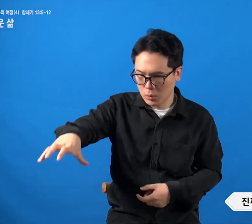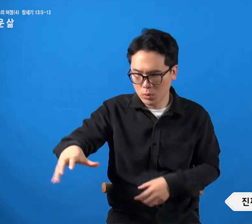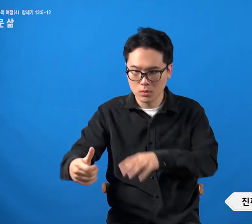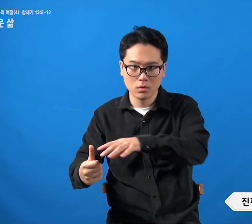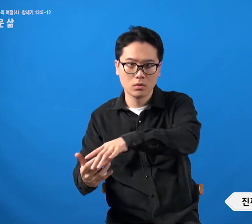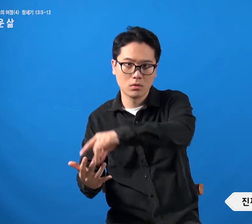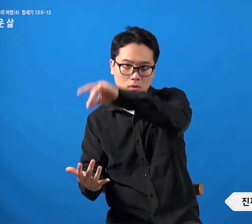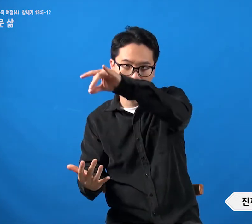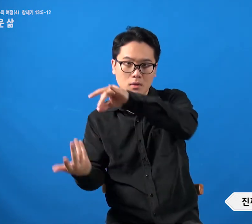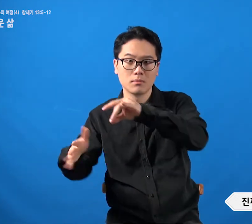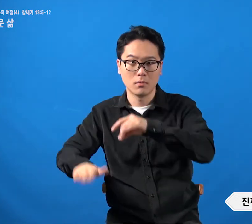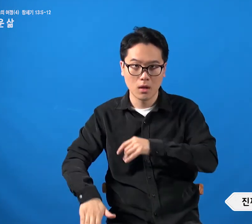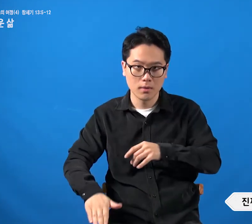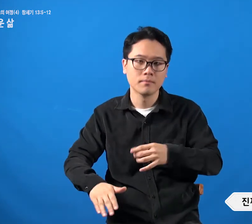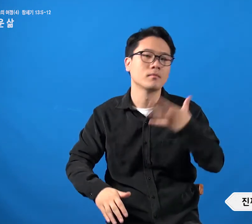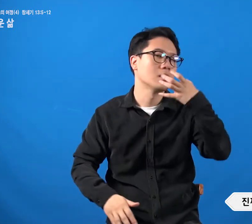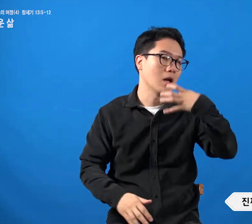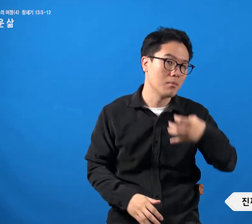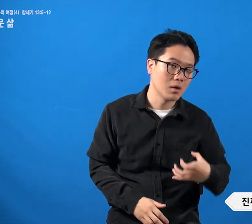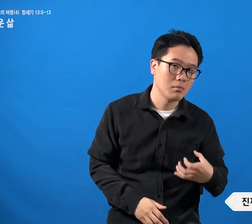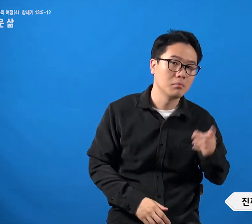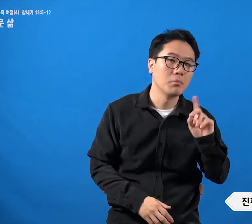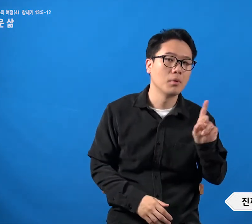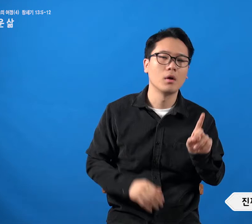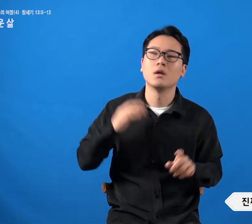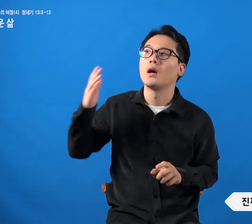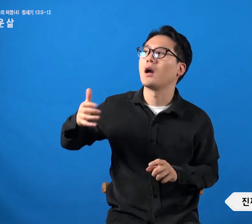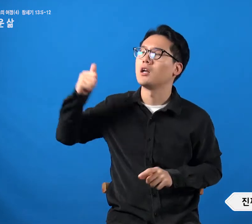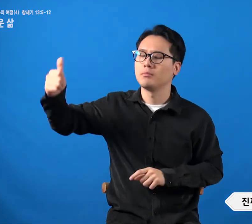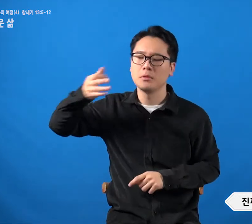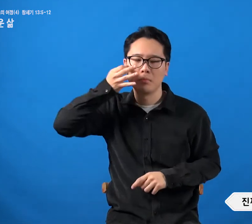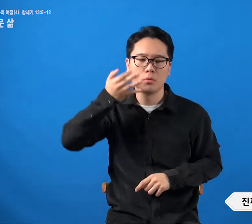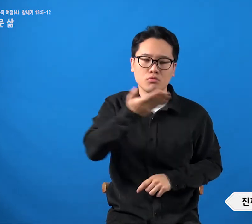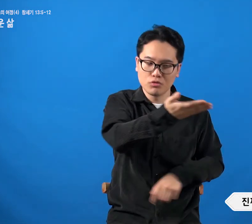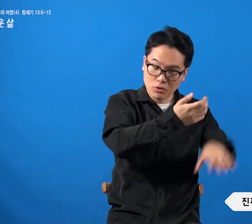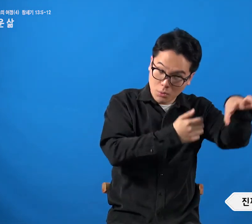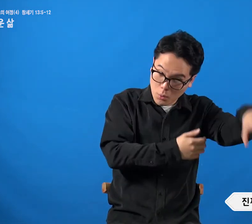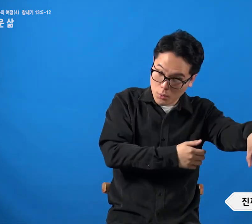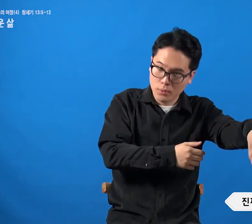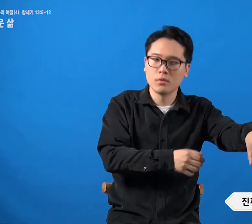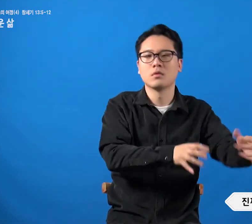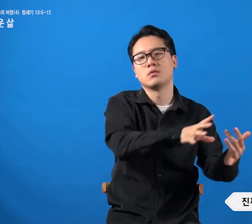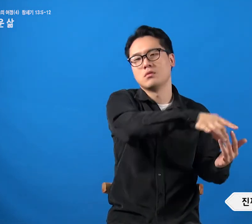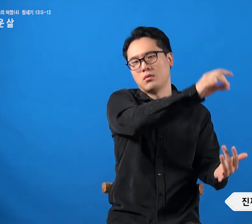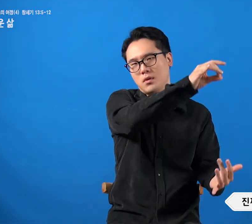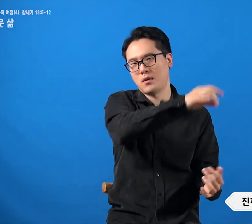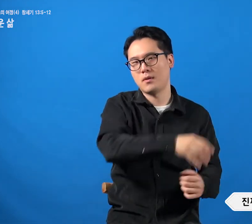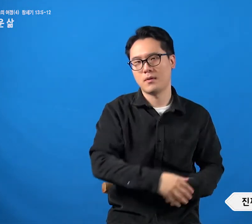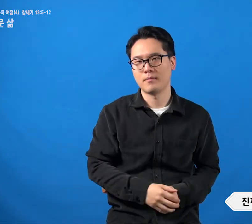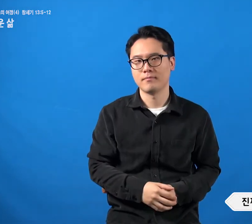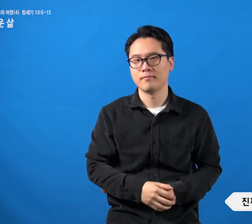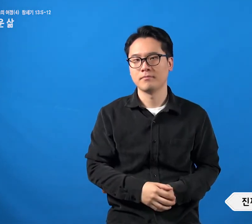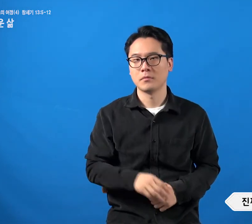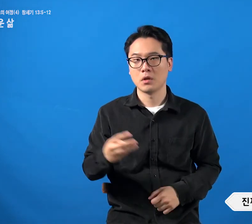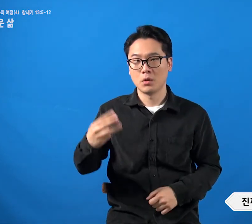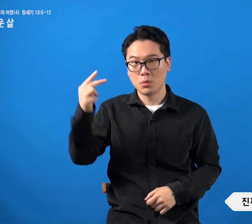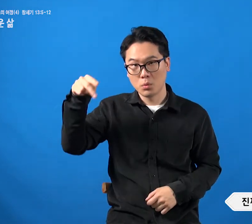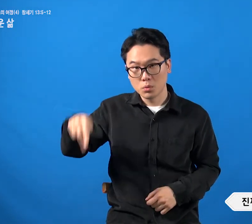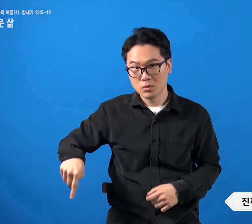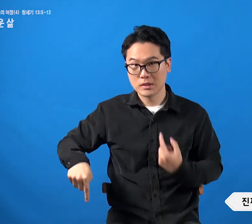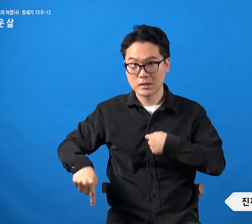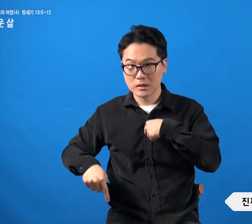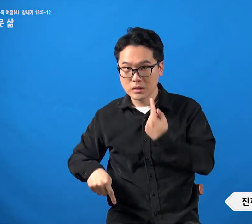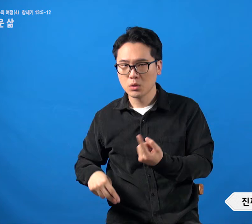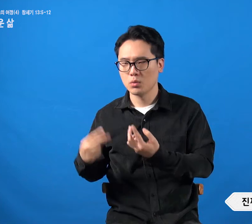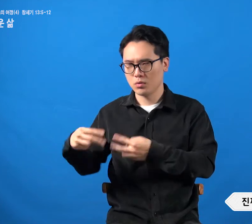하나님이 보여주시는 것을 선택합니다. 롯은 자기 눈을 들어 바라본 것을